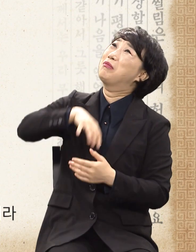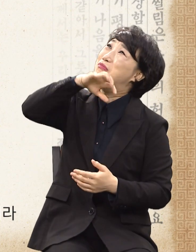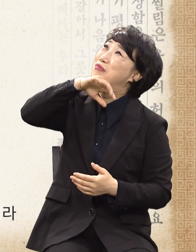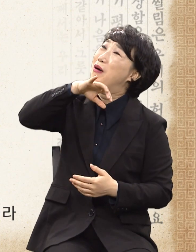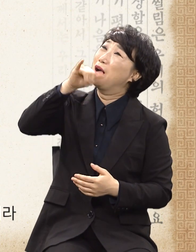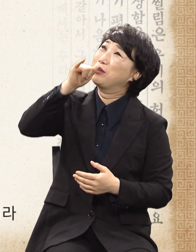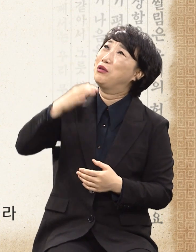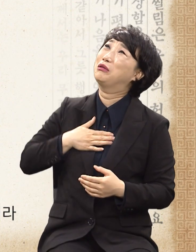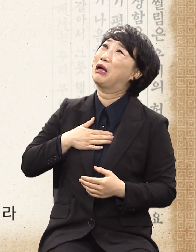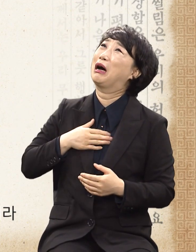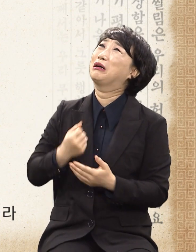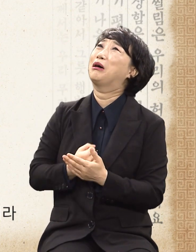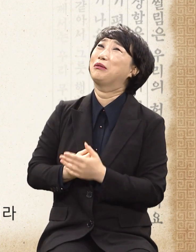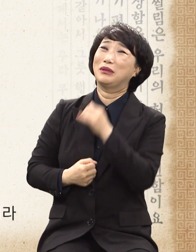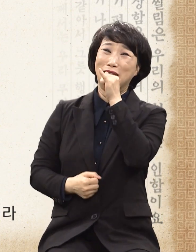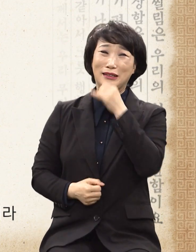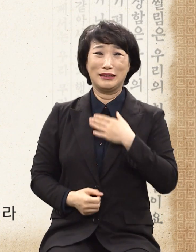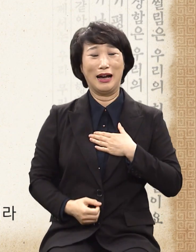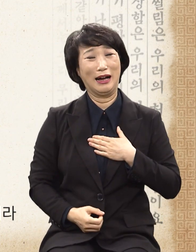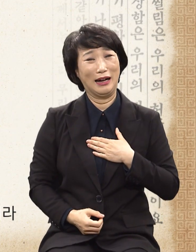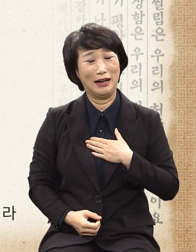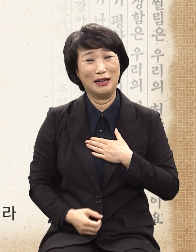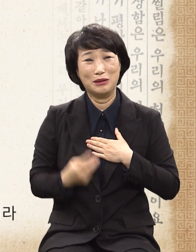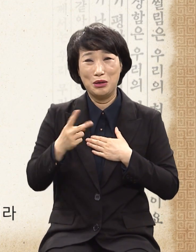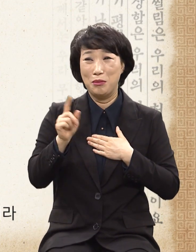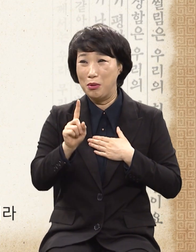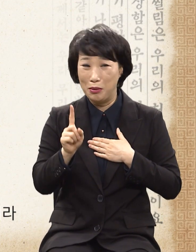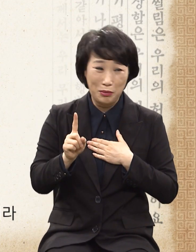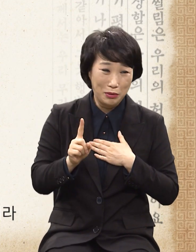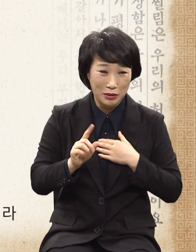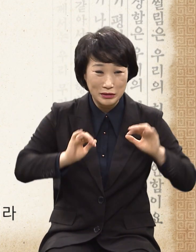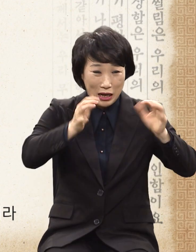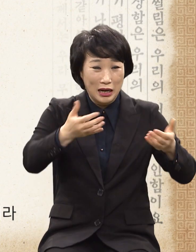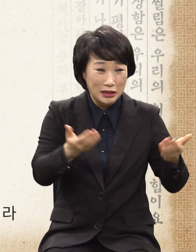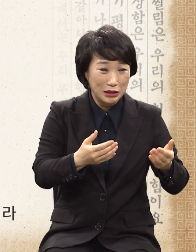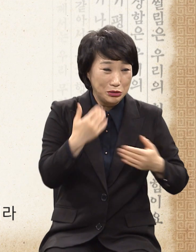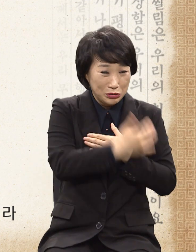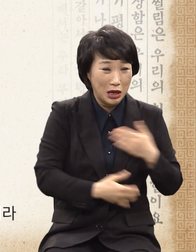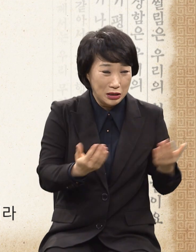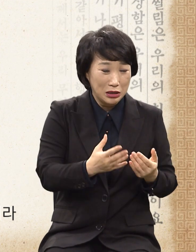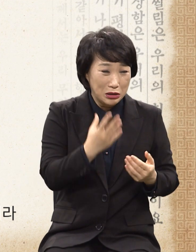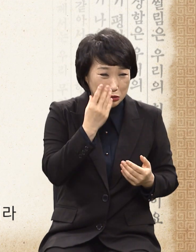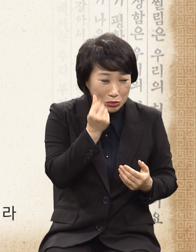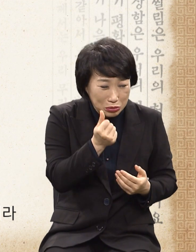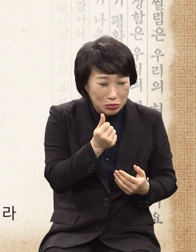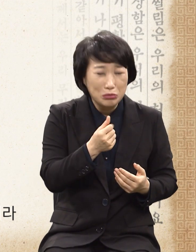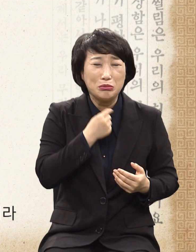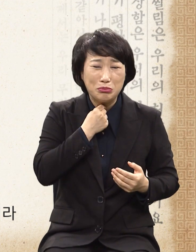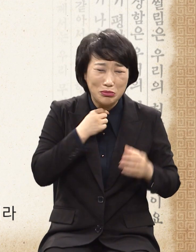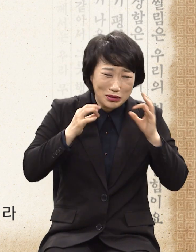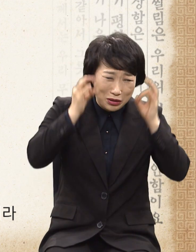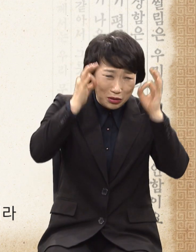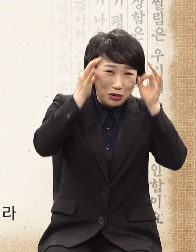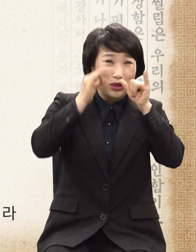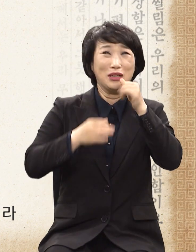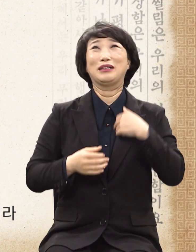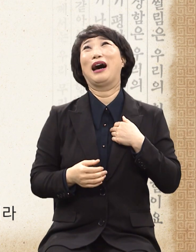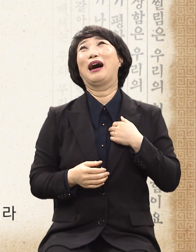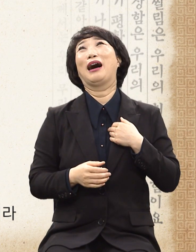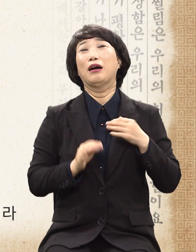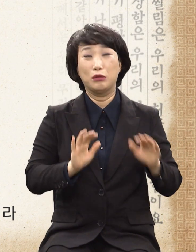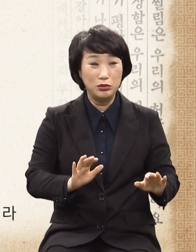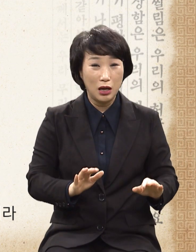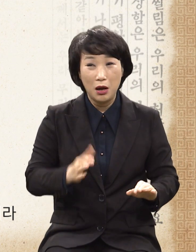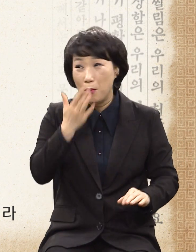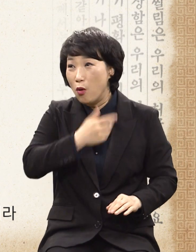섭섭하고 때로는 원망도 했습니다. 그리고 무엇인가 세상의 육신의 것이 잘 되기를 애쓰고 노력했습니다.